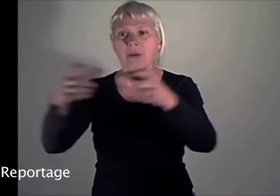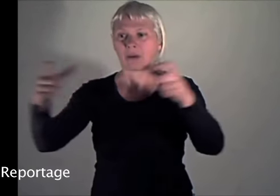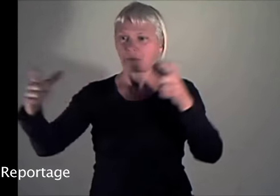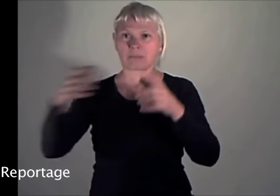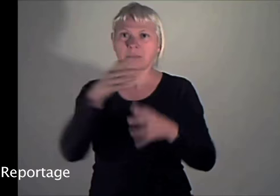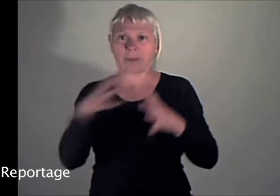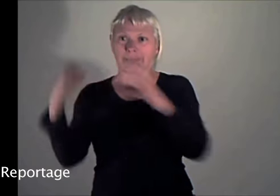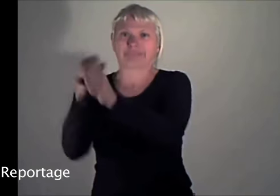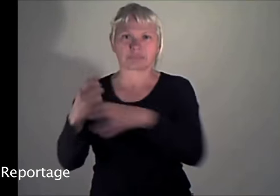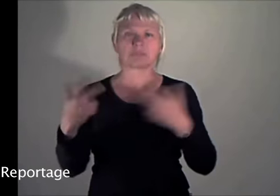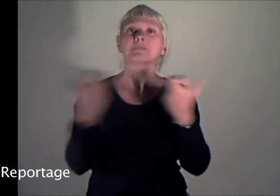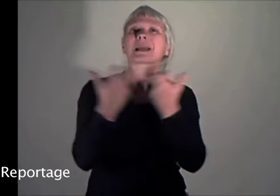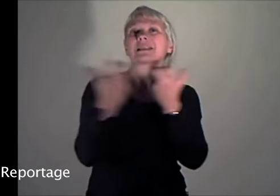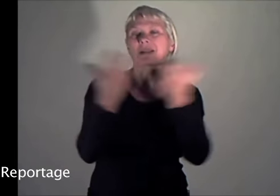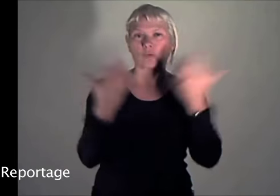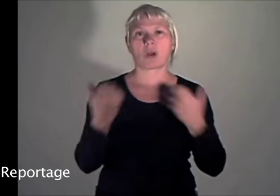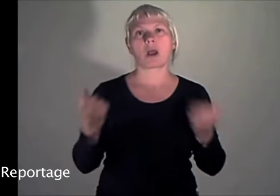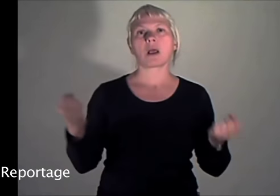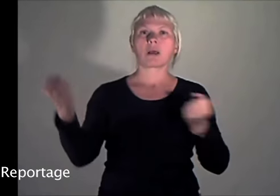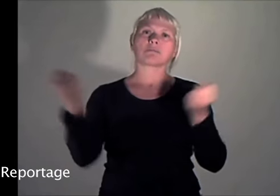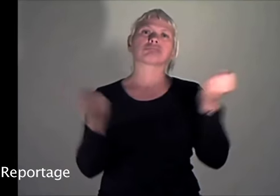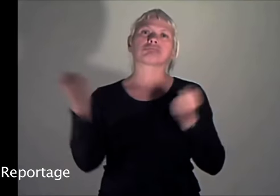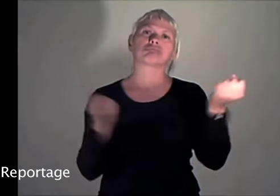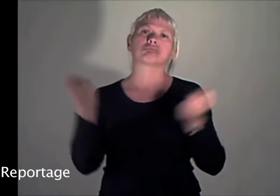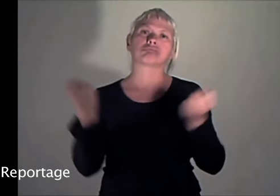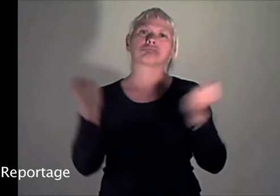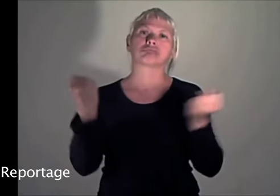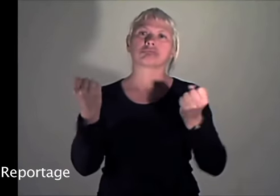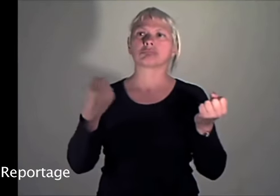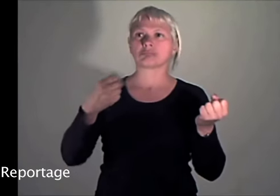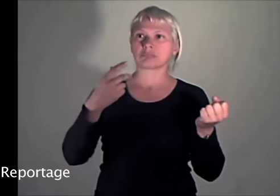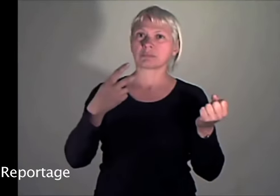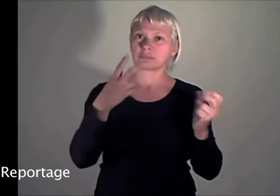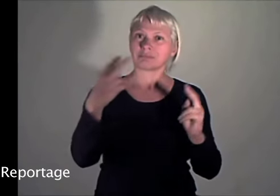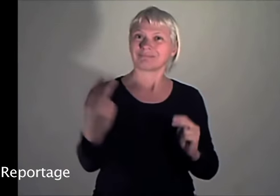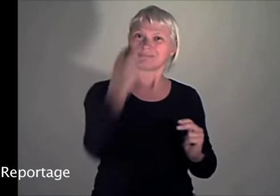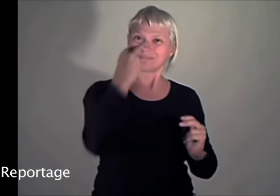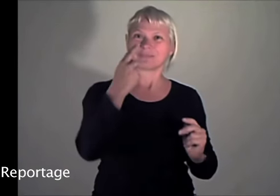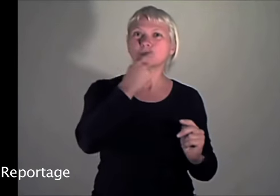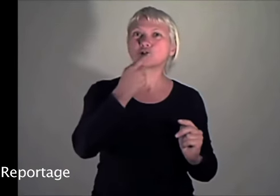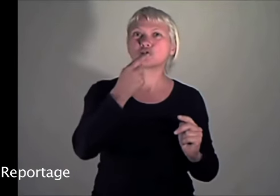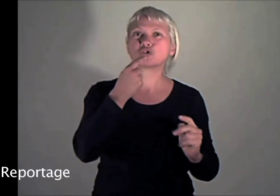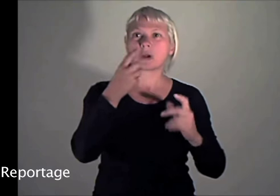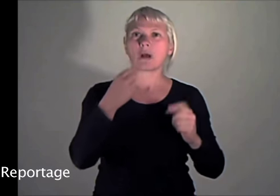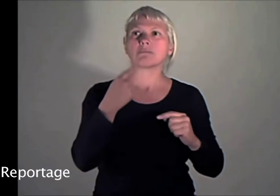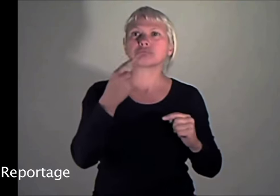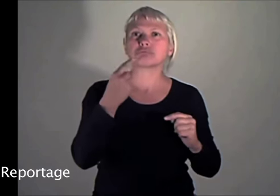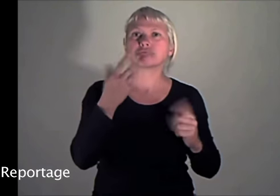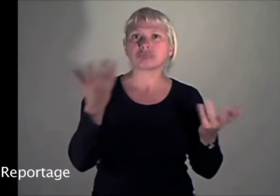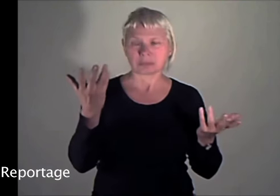avec ma bouche, je fais comme ça. Ça renvoie, voilà, à quelque chose. Par exemple, je peux mettre la voiture là